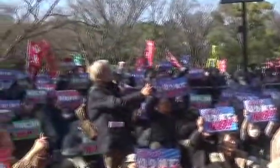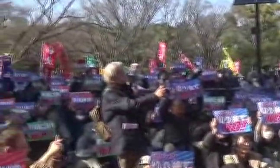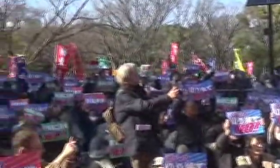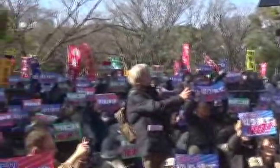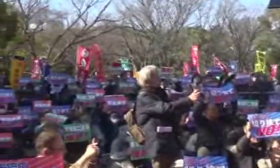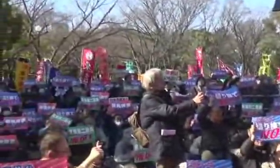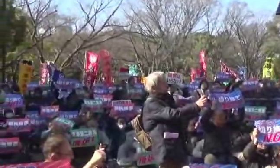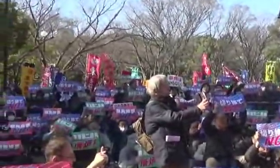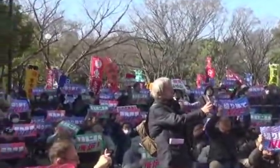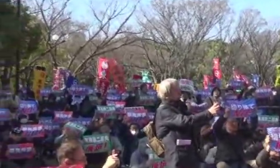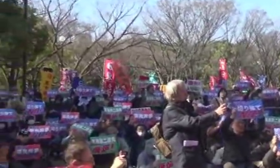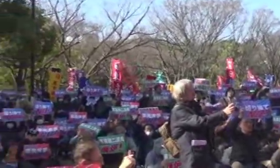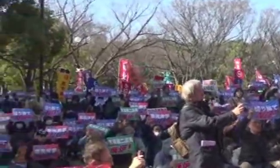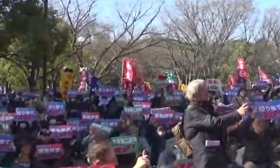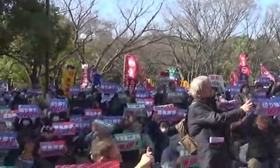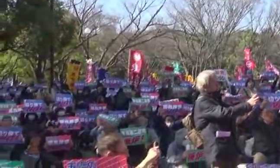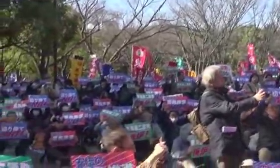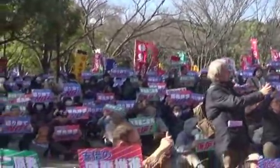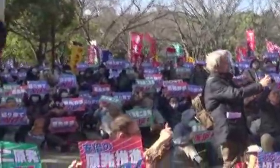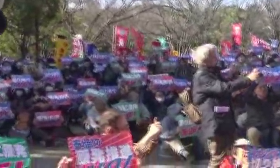再稼働反対、